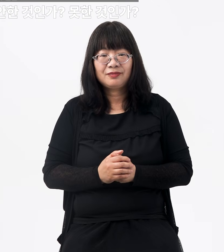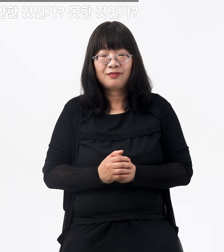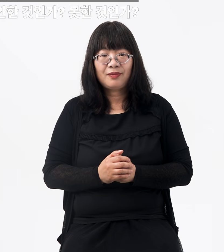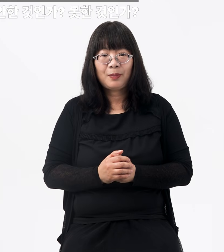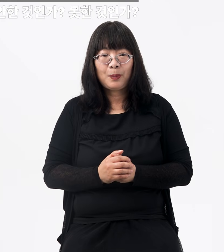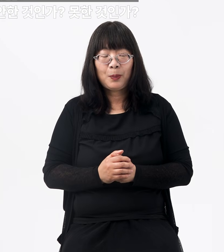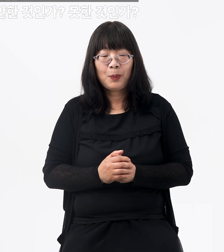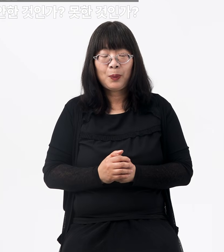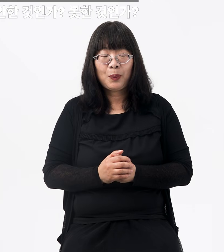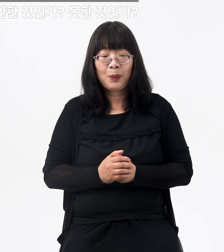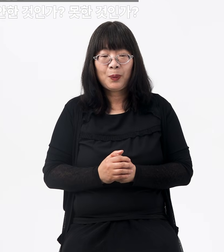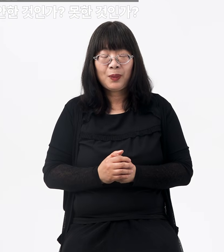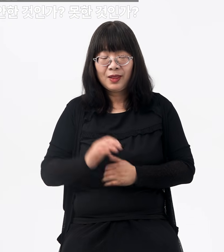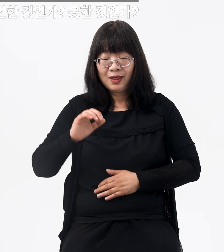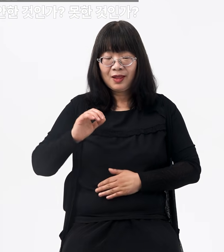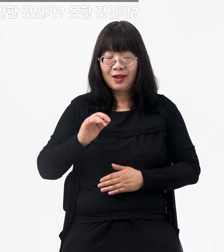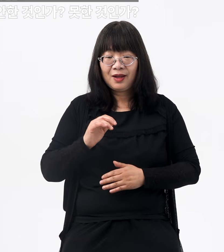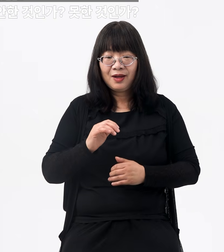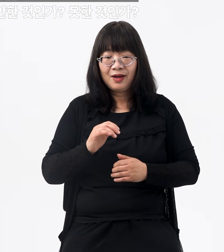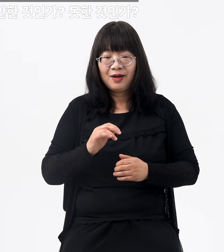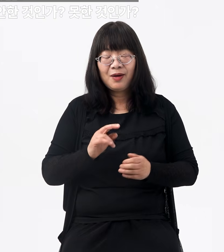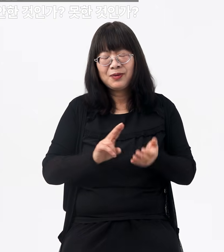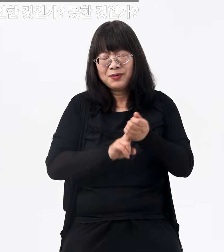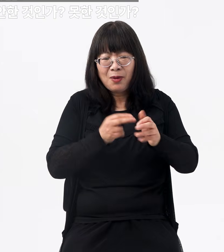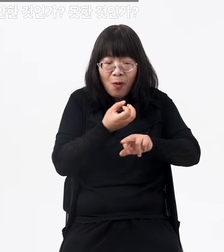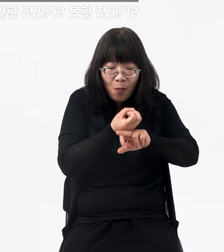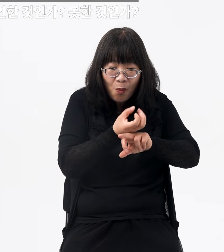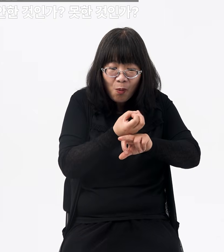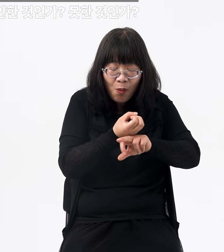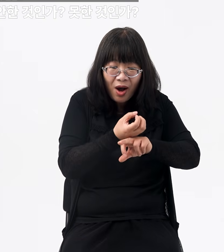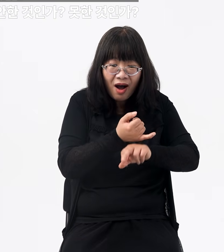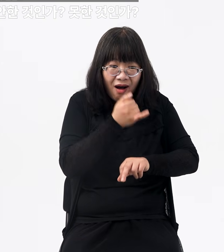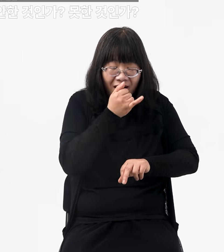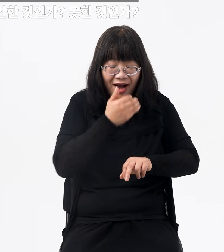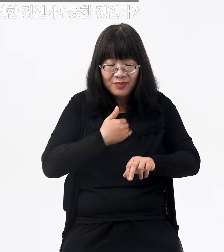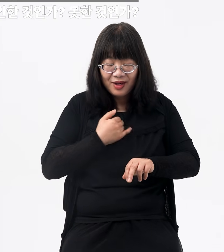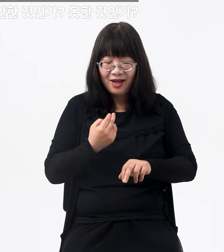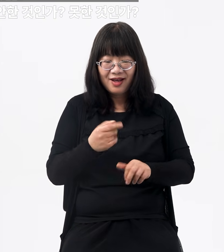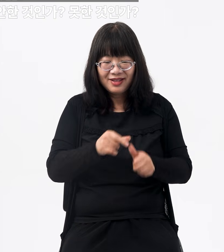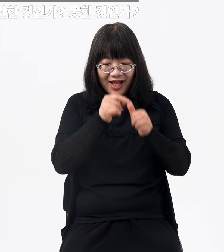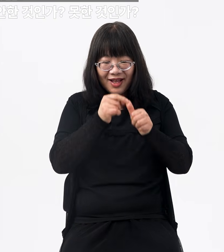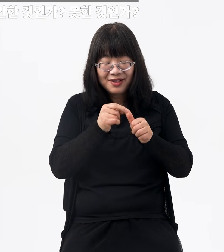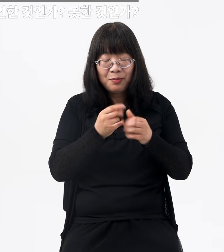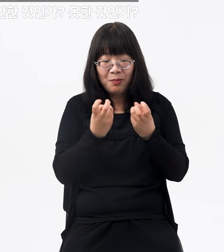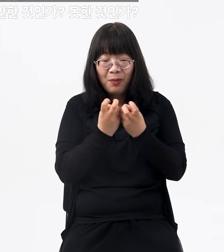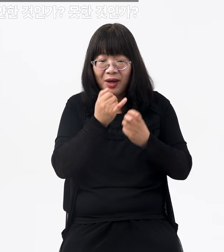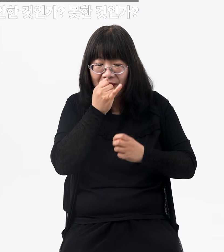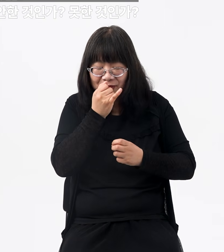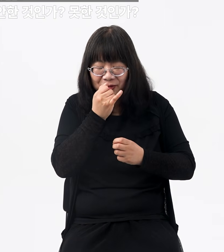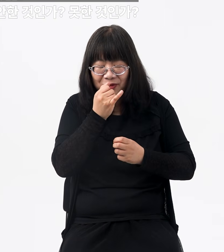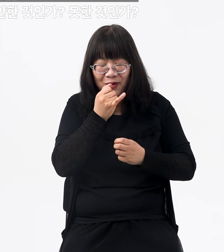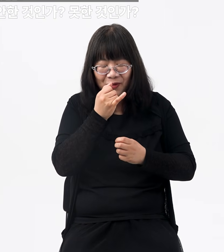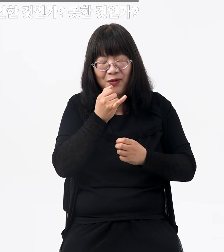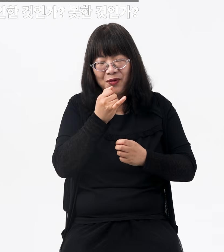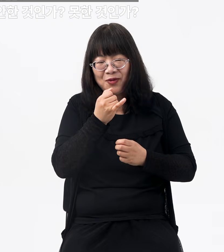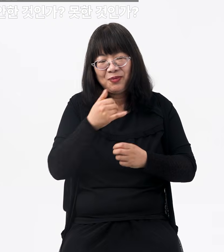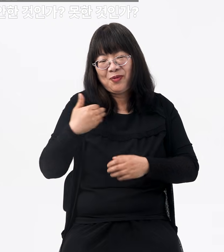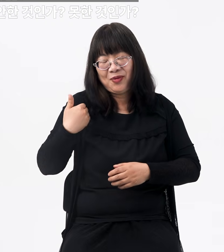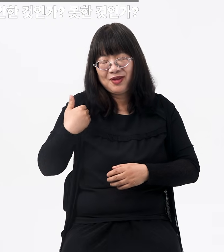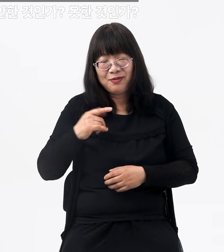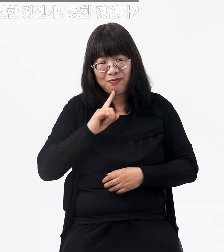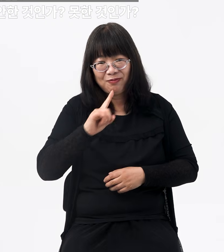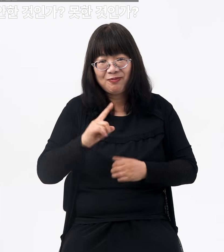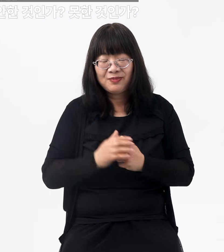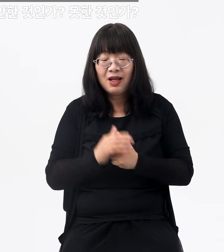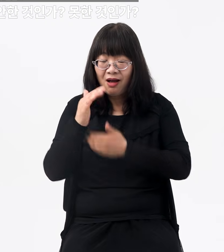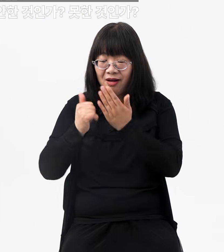거기에 숨겨진 보화가 있는 줄을, 나를 살리는 길이 있는 줄을 몰랐다는 거죠. 하나님의